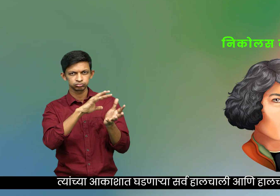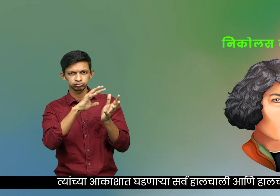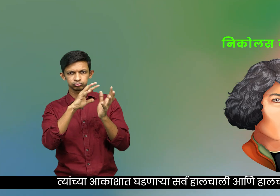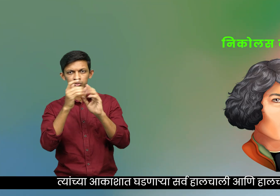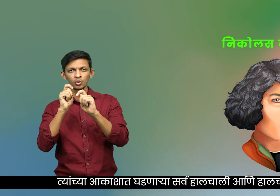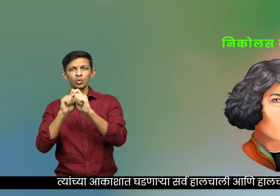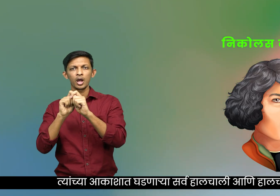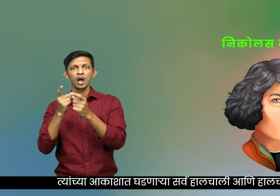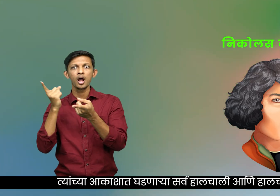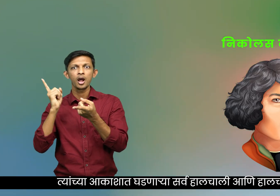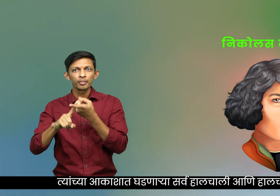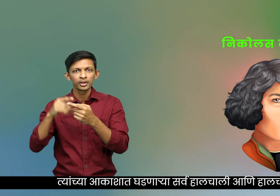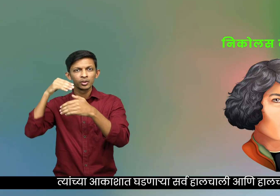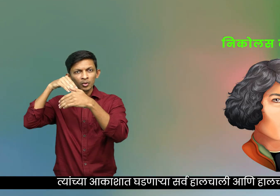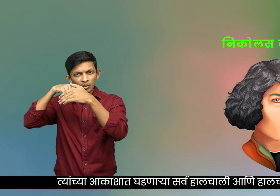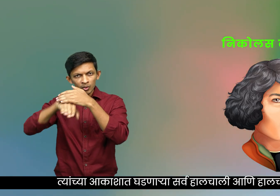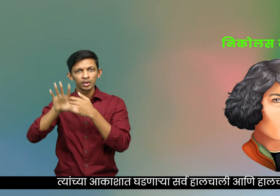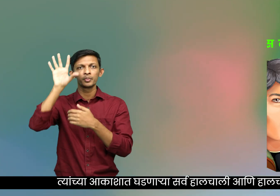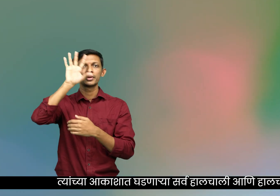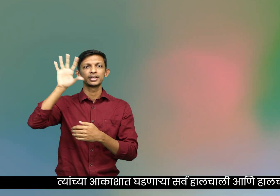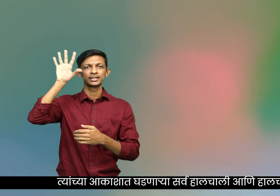सर्व हालचाली आणि हालचाली टिपल्या.